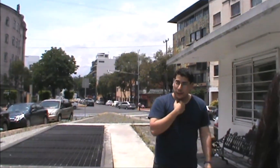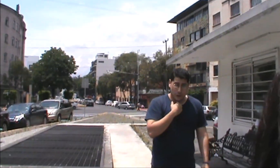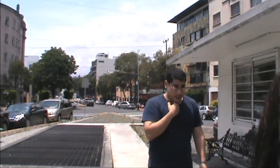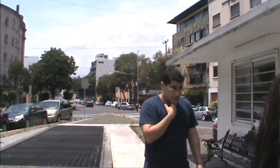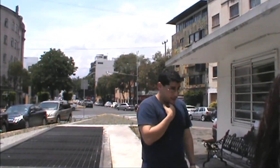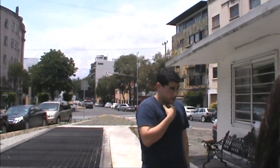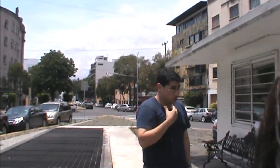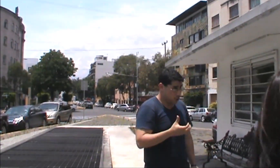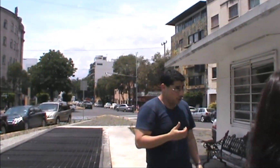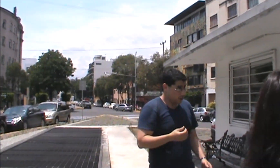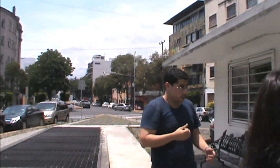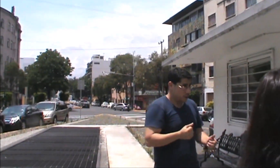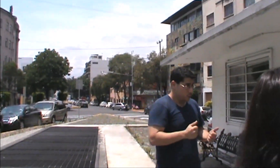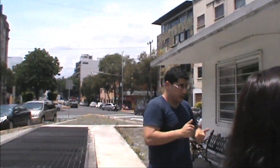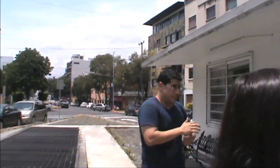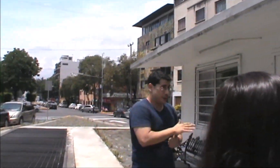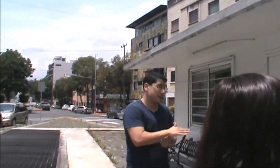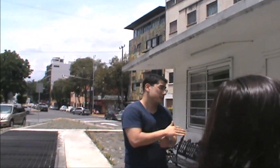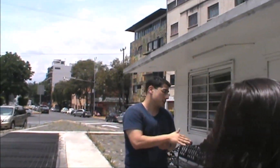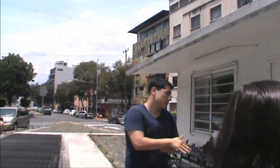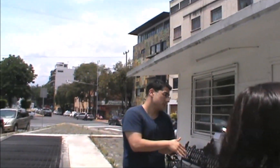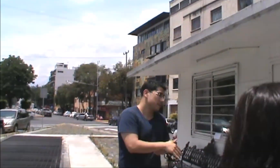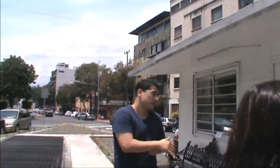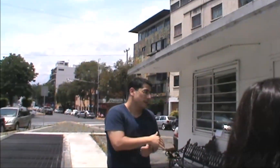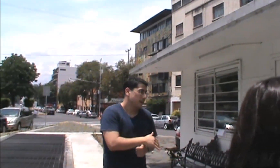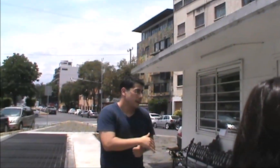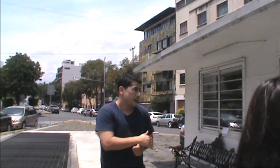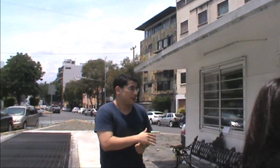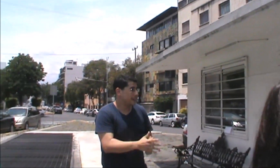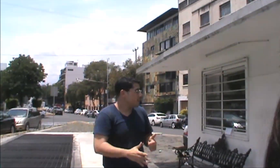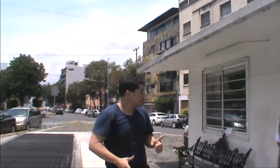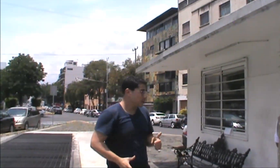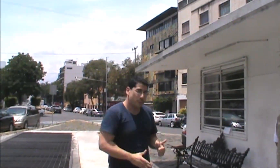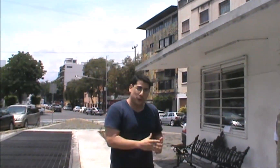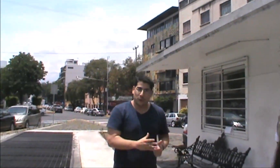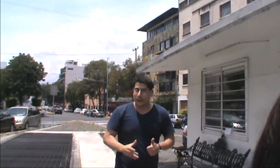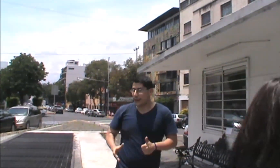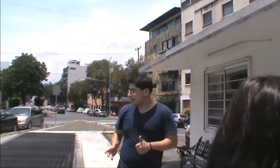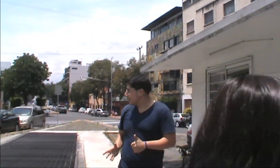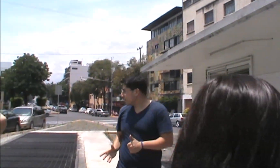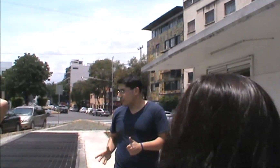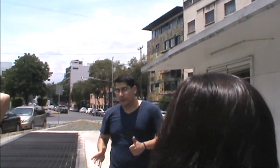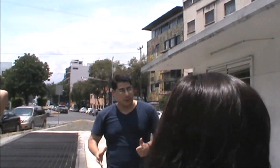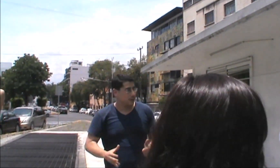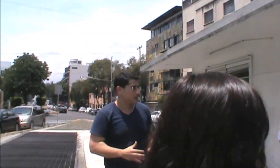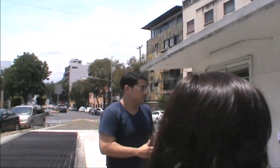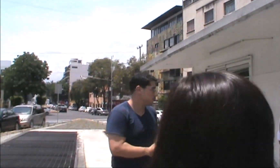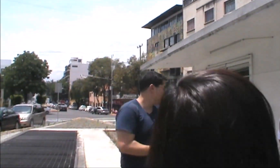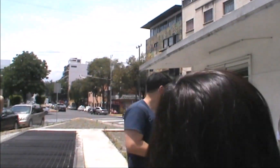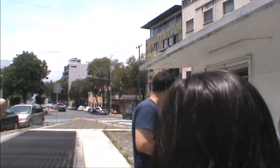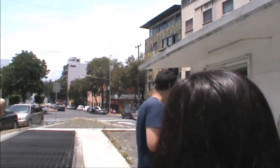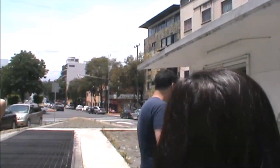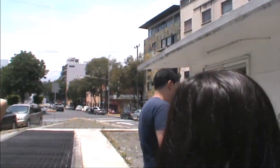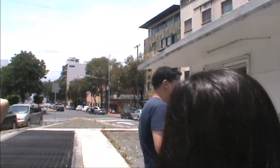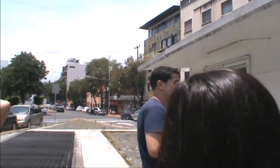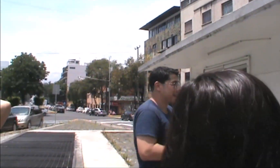Entonces, uno es la prevención. Evidentemente no puede uno andar así todo el tiempo, ¿no? Porque tú ya quieres